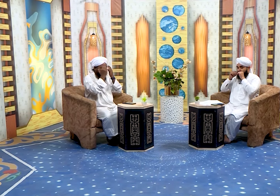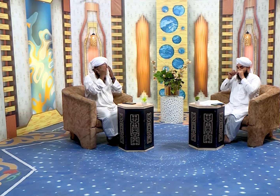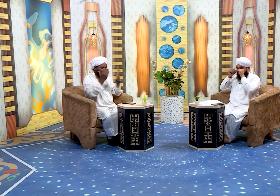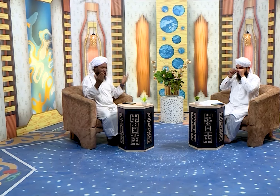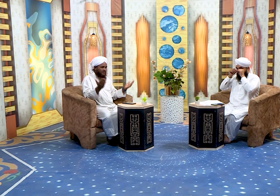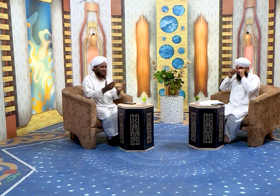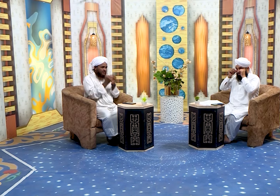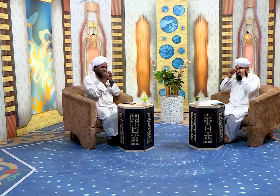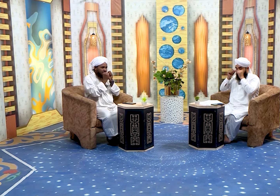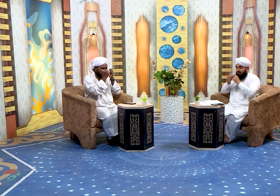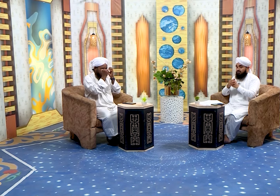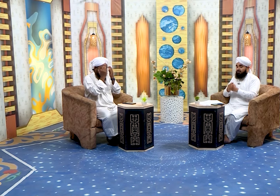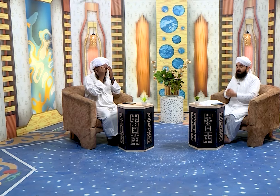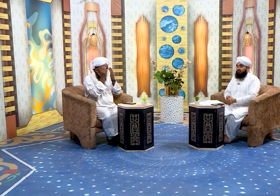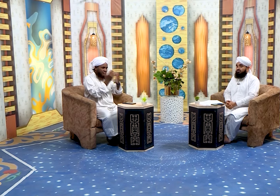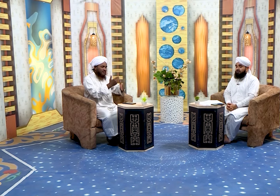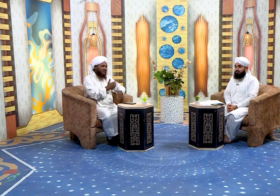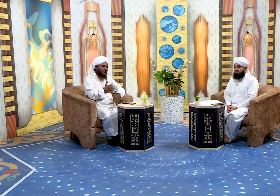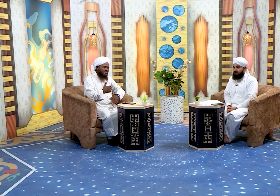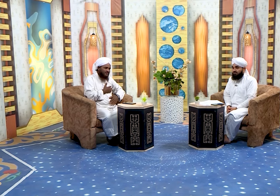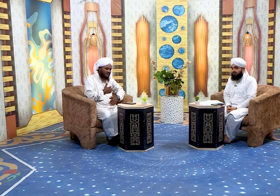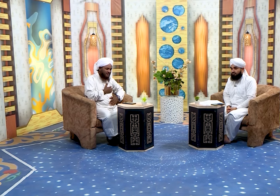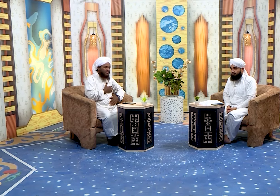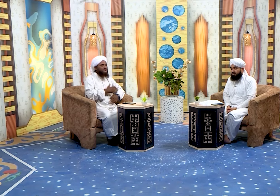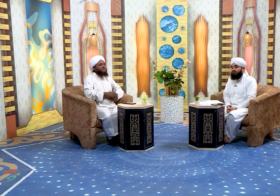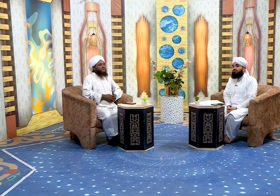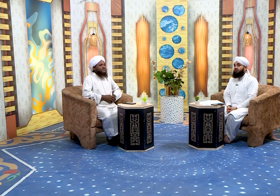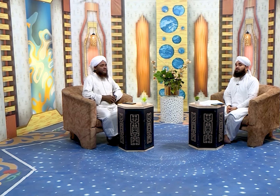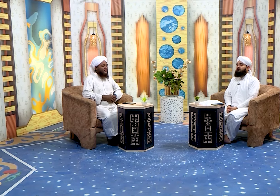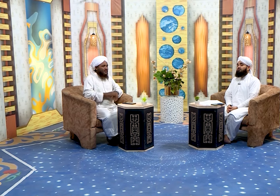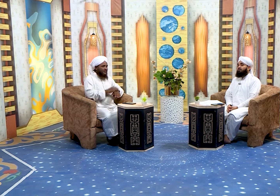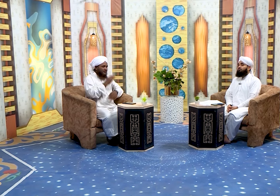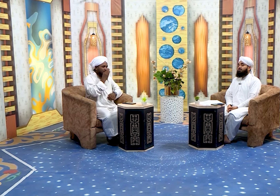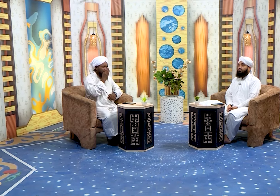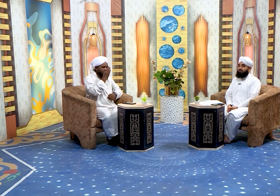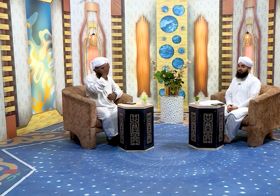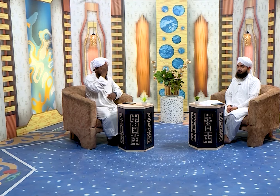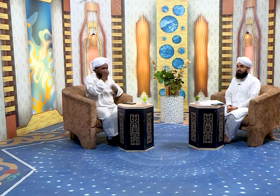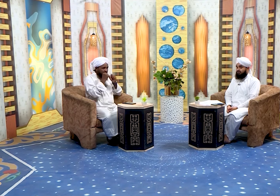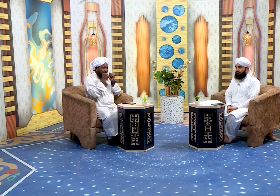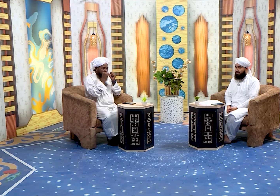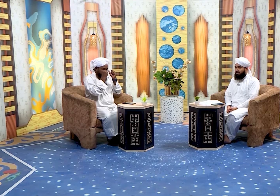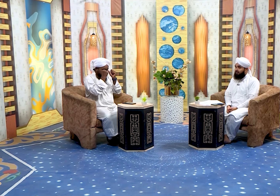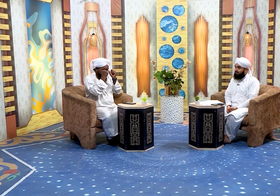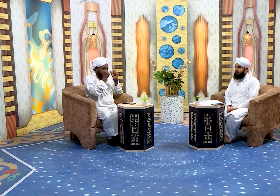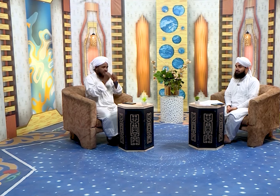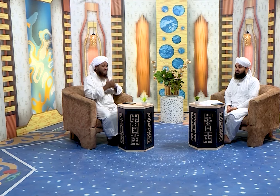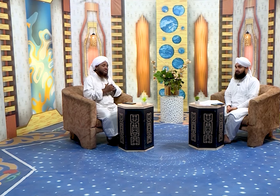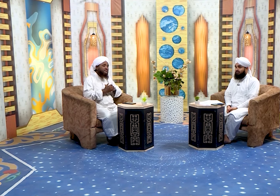وآلہ وسلم پیارے نبی صلی اللہ تعالی علیہ وآلہ وسلم ہی کی زندگی